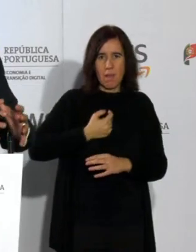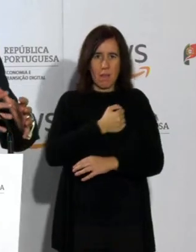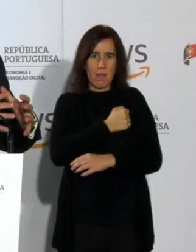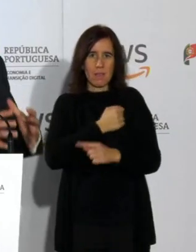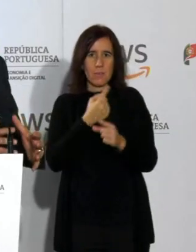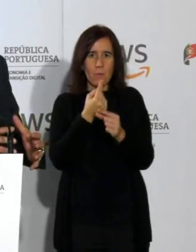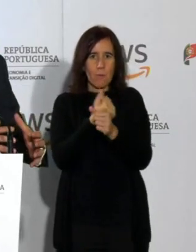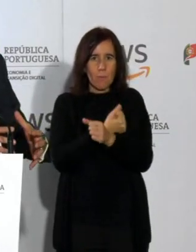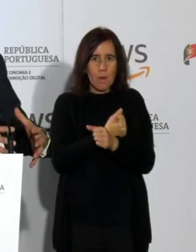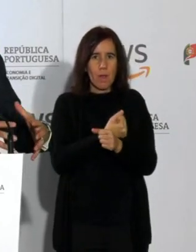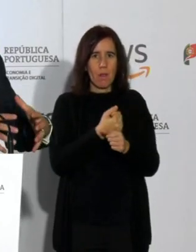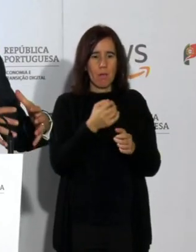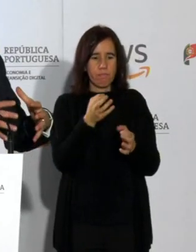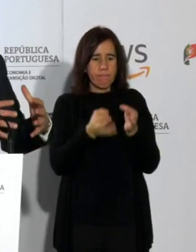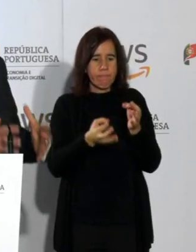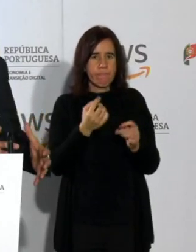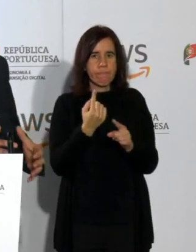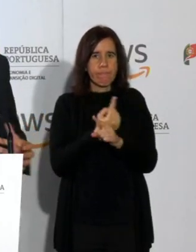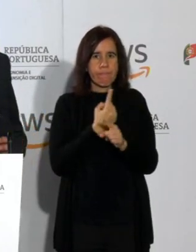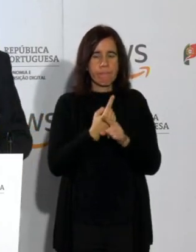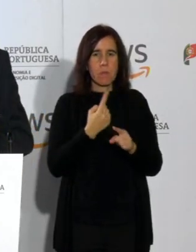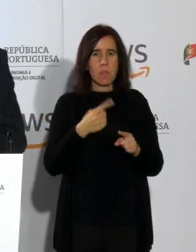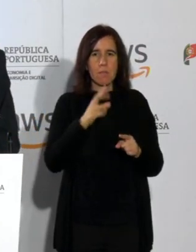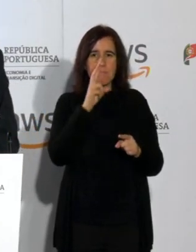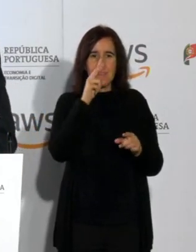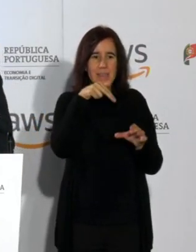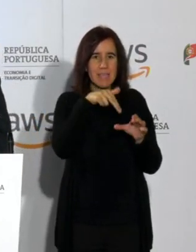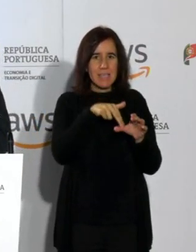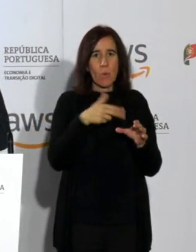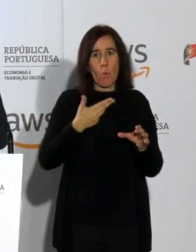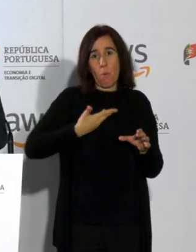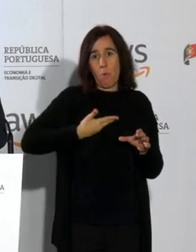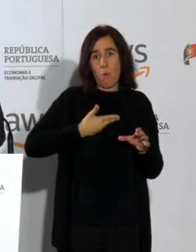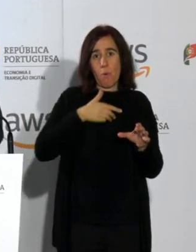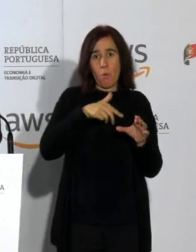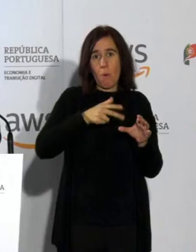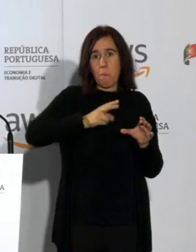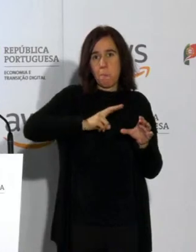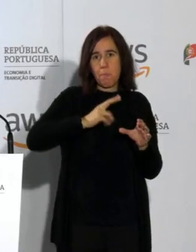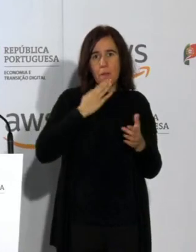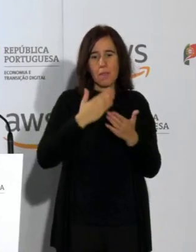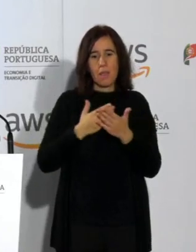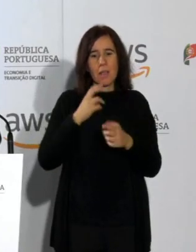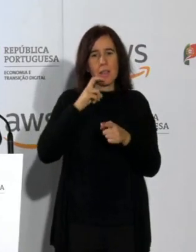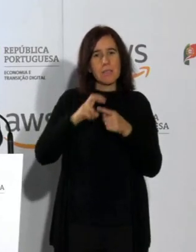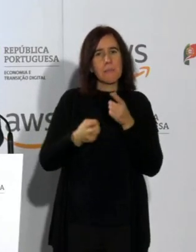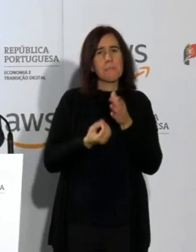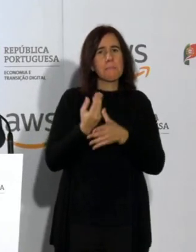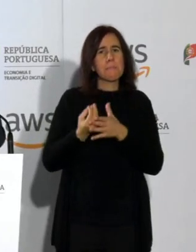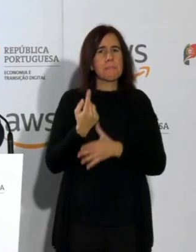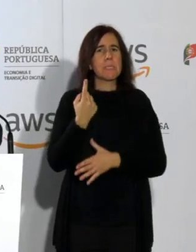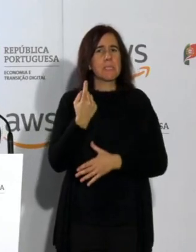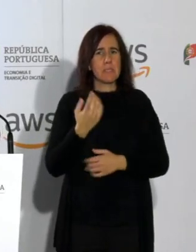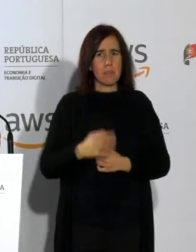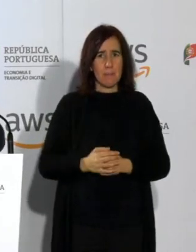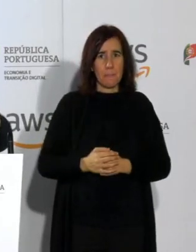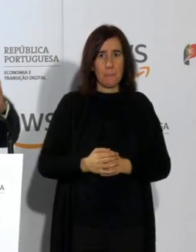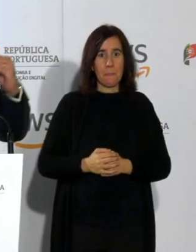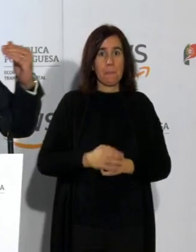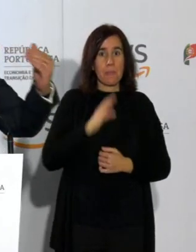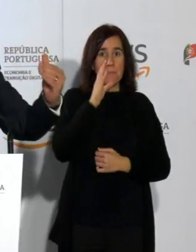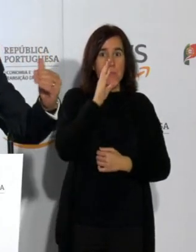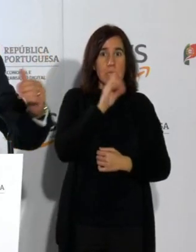casa um gerador a diesel ou a gasolina para produzir a eletricidade que necessitamos. Quando precisássemos